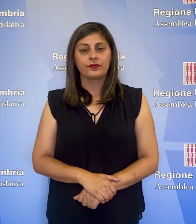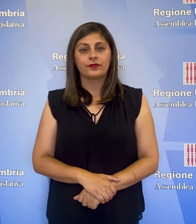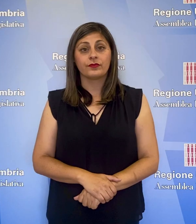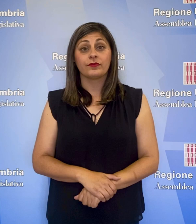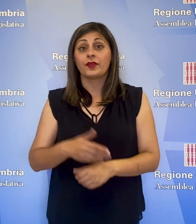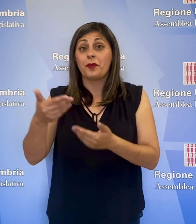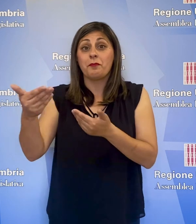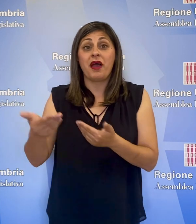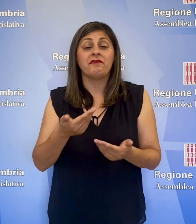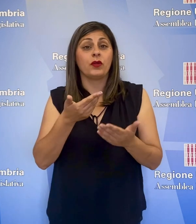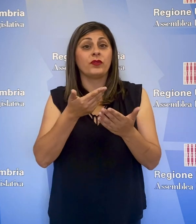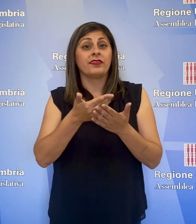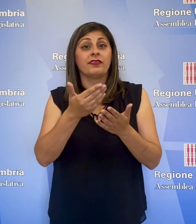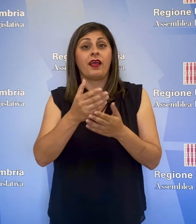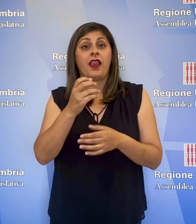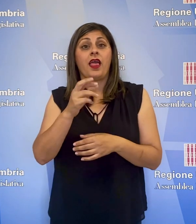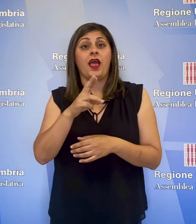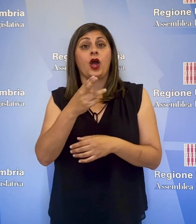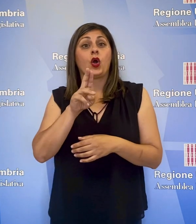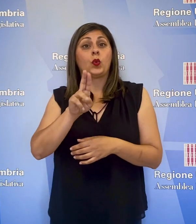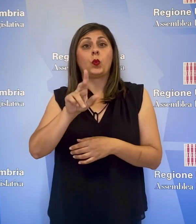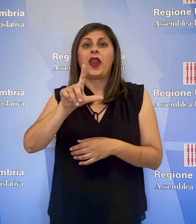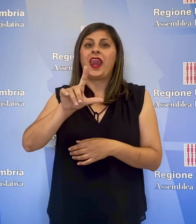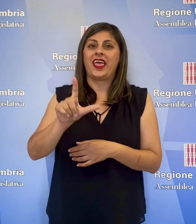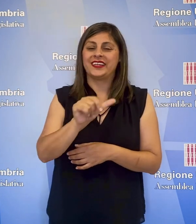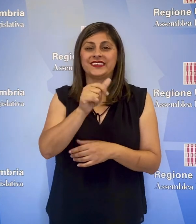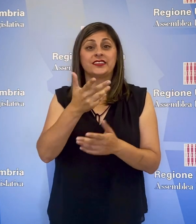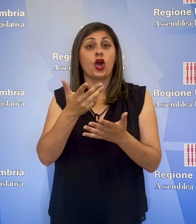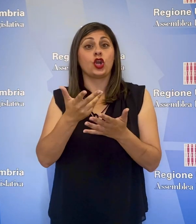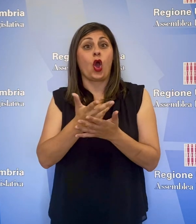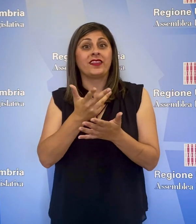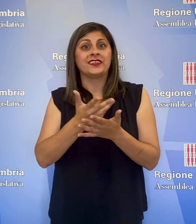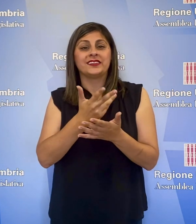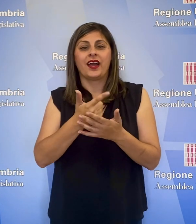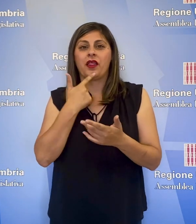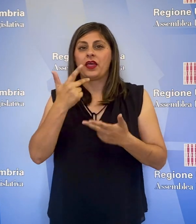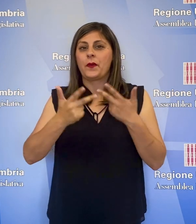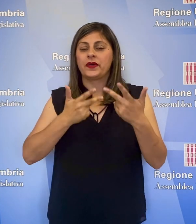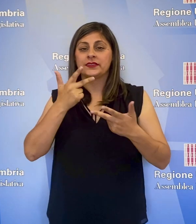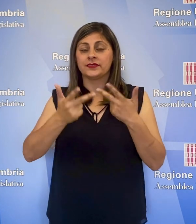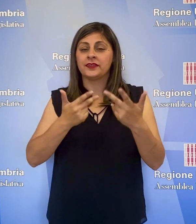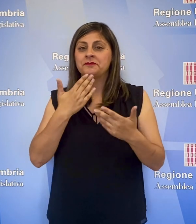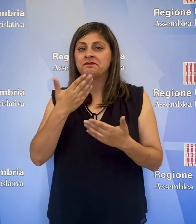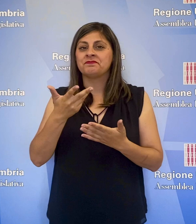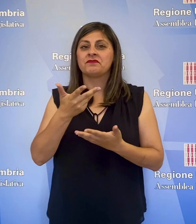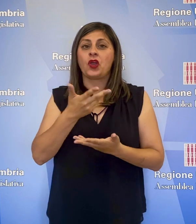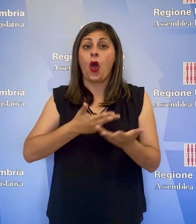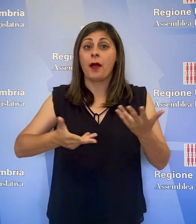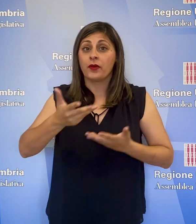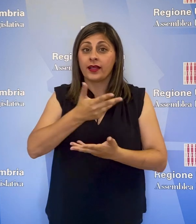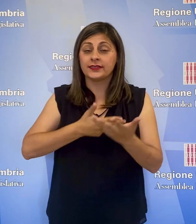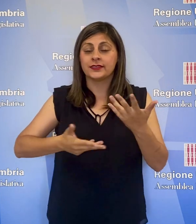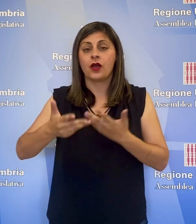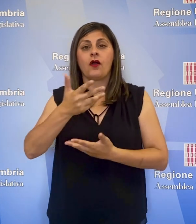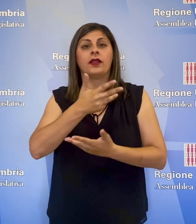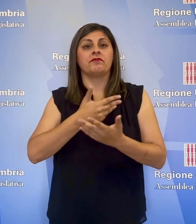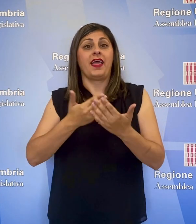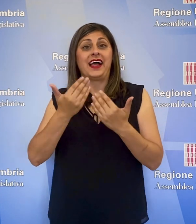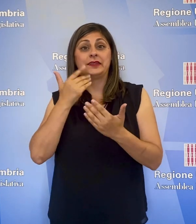Benvenuti a Telecrullis, il notiziario nella lingua dei segni, frutto della collaborazione tra l'Assemblea Legislativa